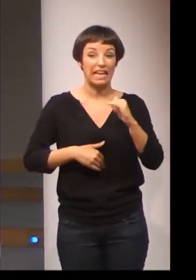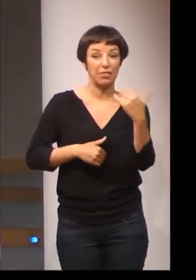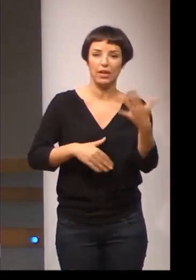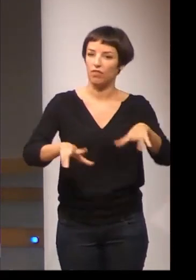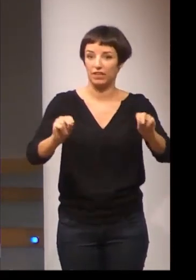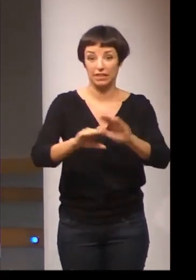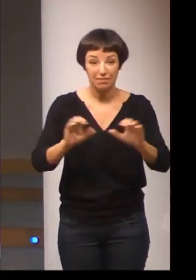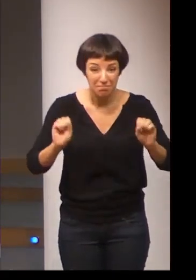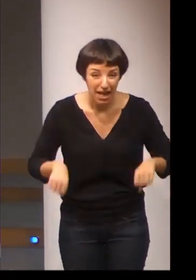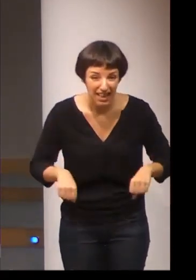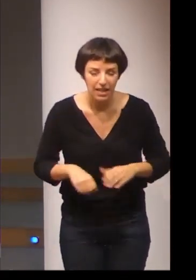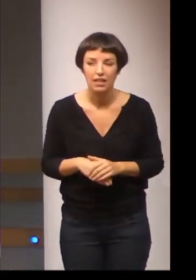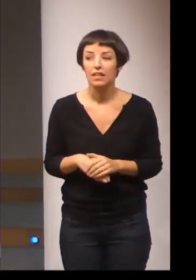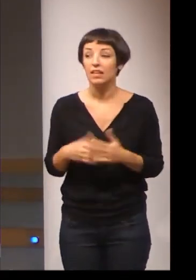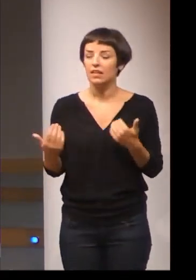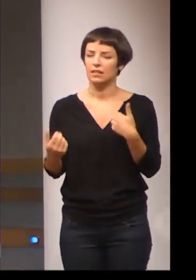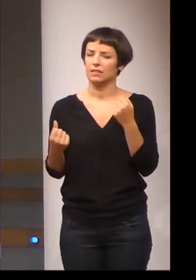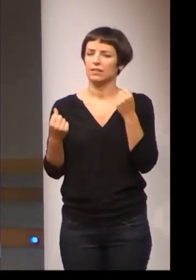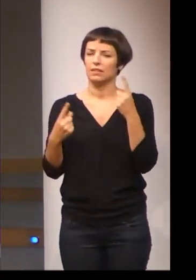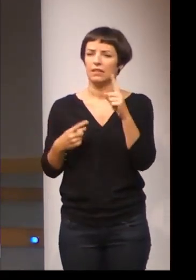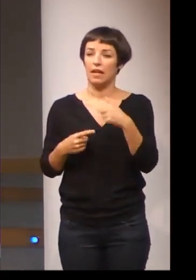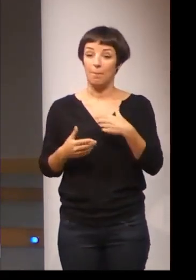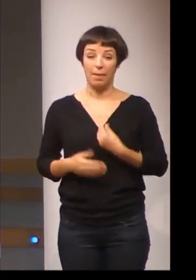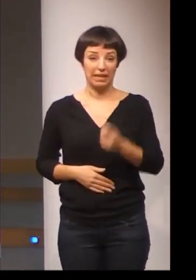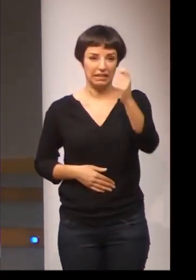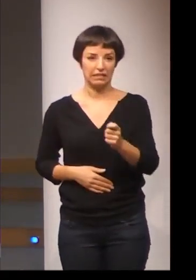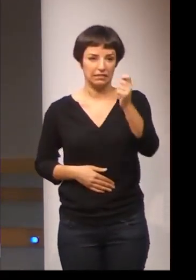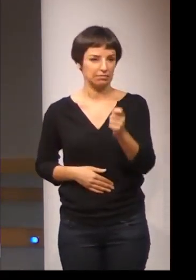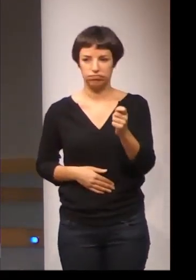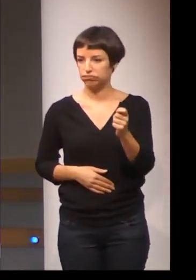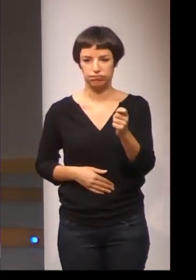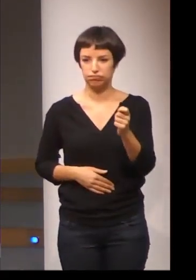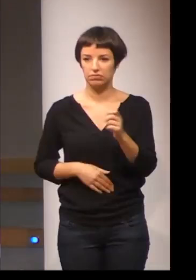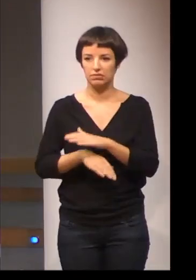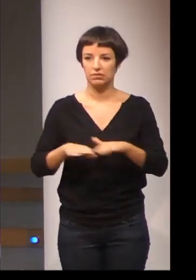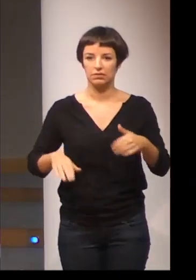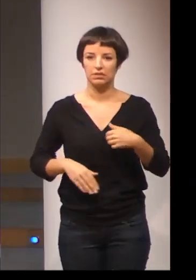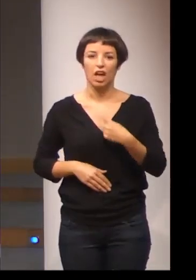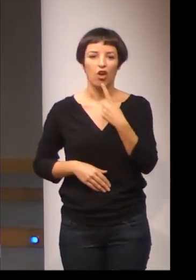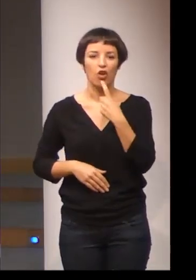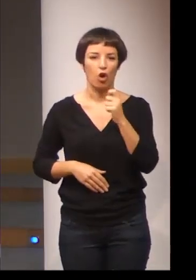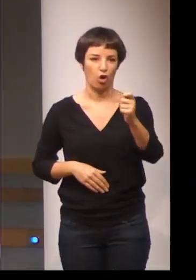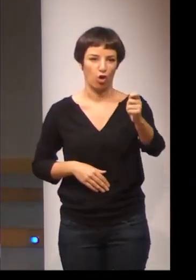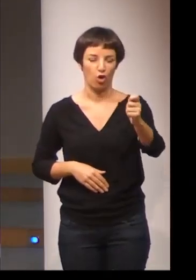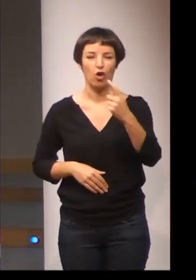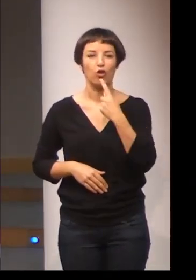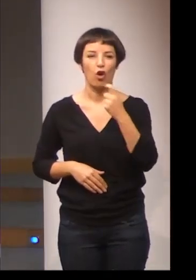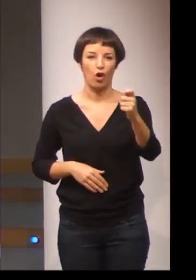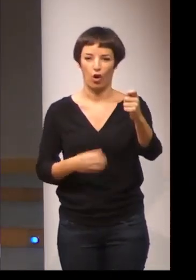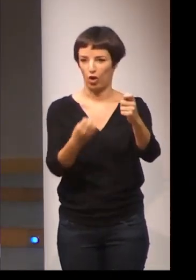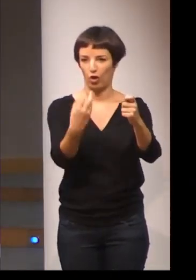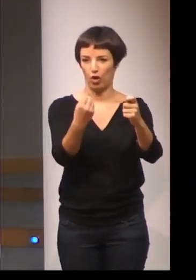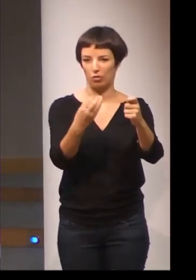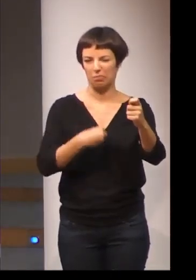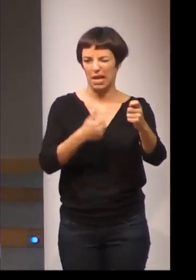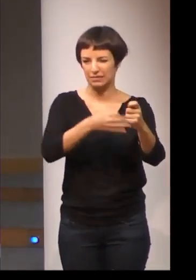Vale, y como veo que lo de los papelines es más difícil, os voy a sacar la tarjeta roja, que creo que puede